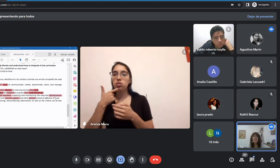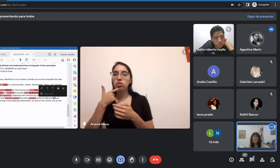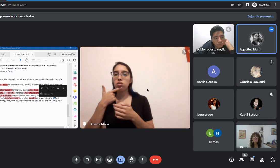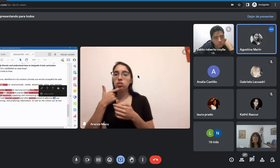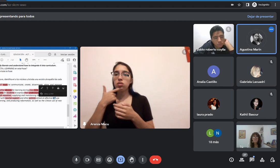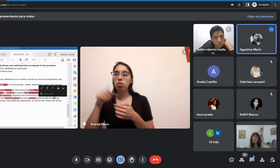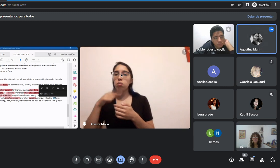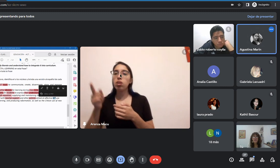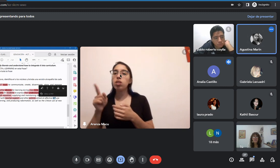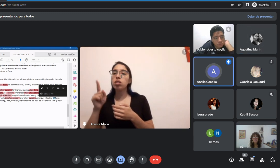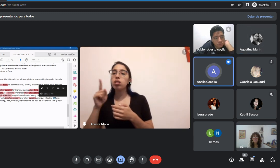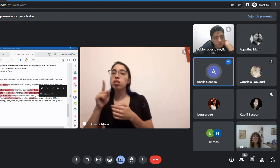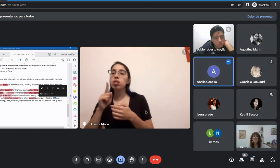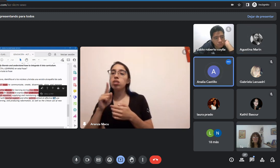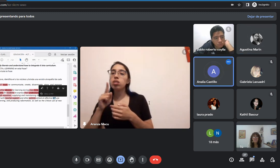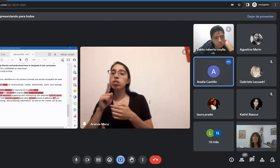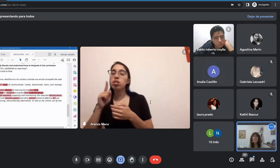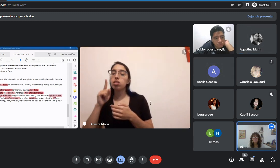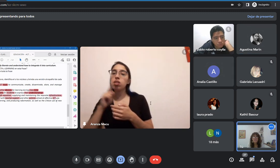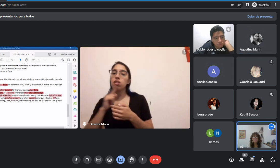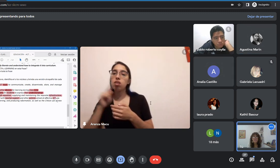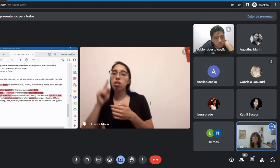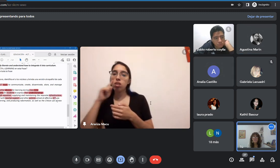Tics. Bien, tics. ¿Qué más?